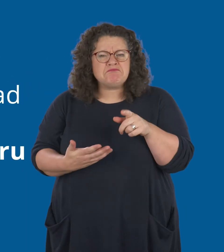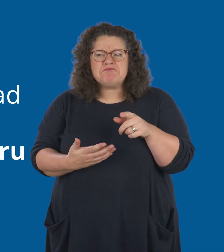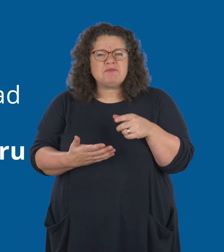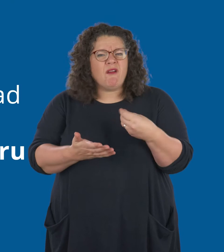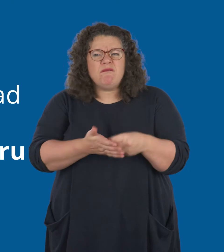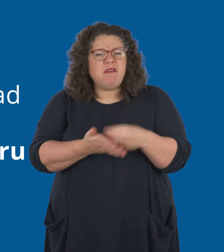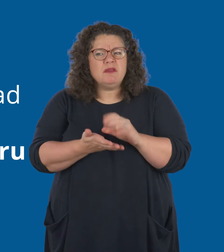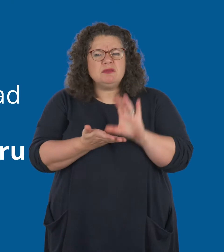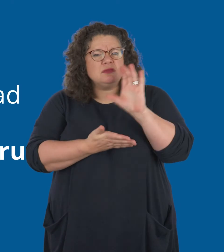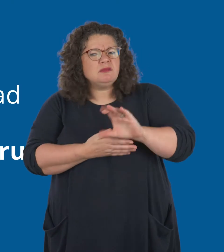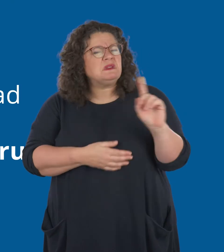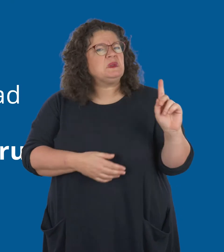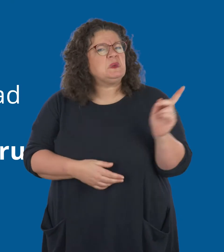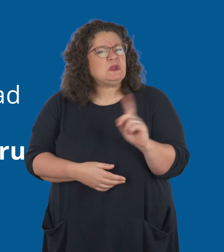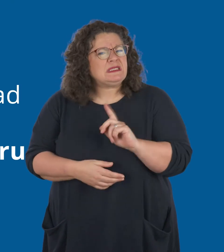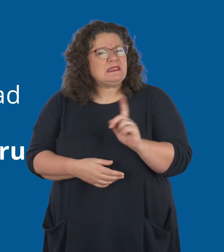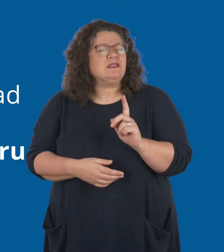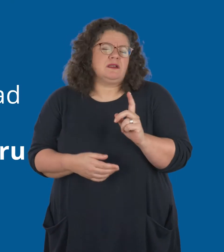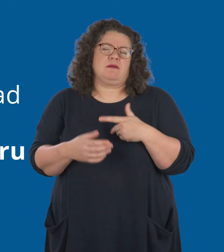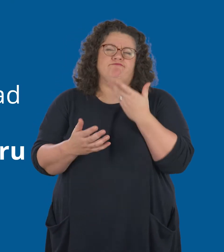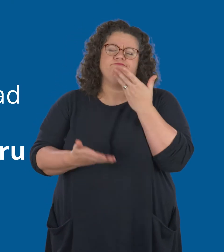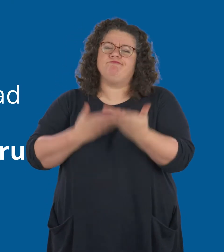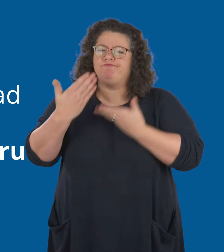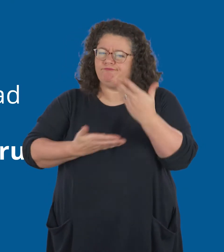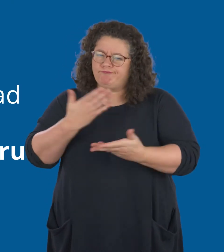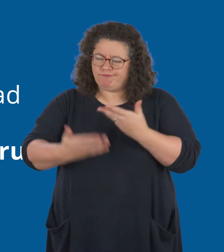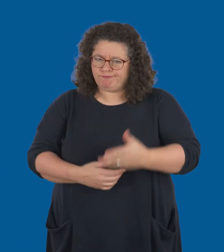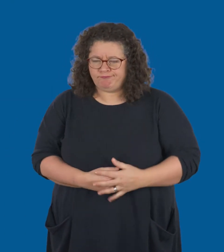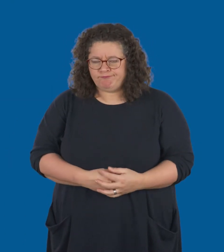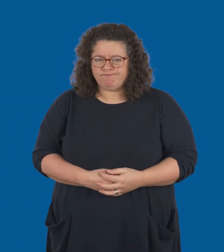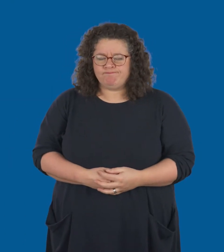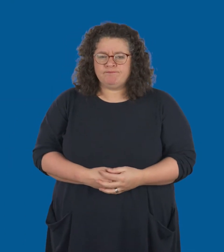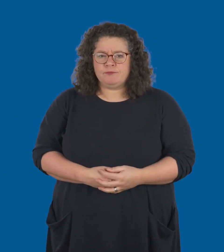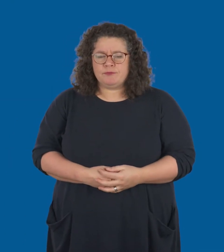Beth yw'r Gronfa Mynediad at Swyddi Etholedig Cymru?